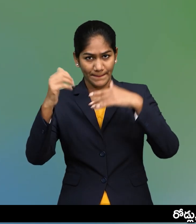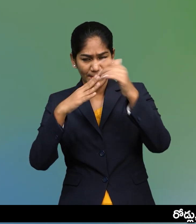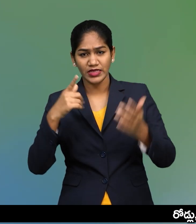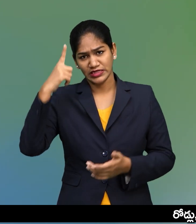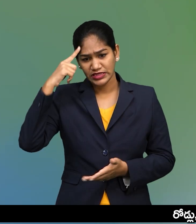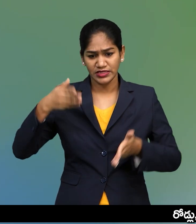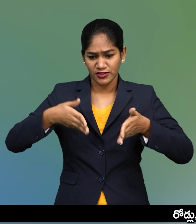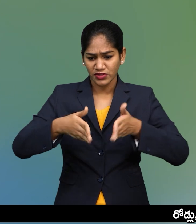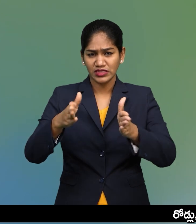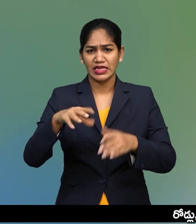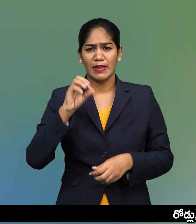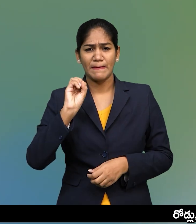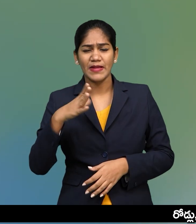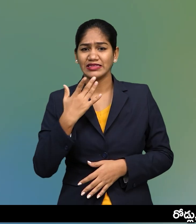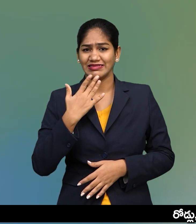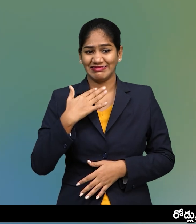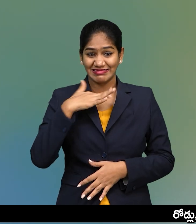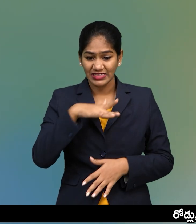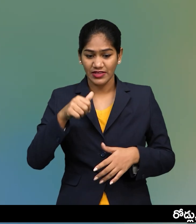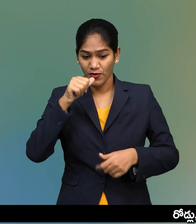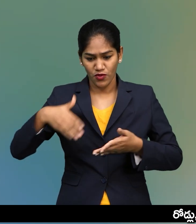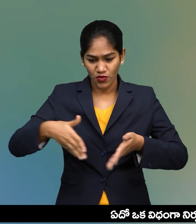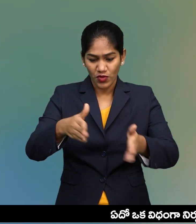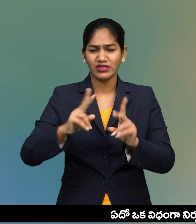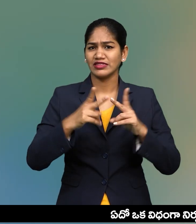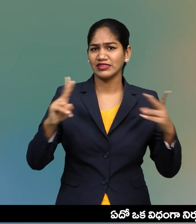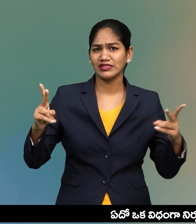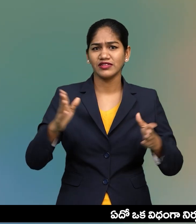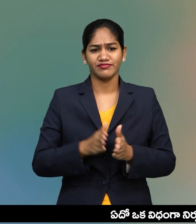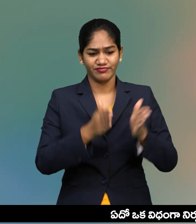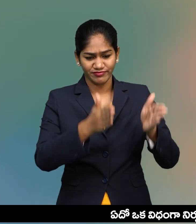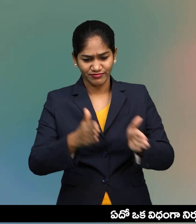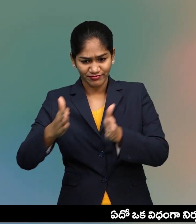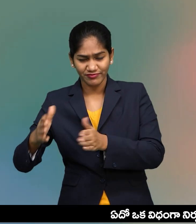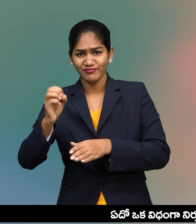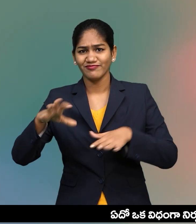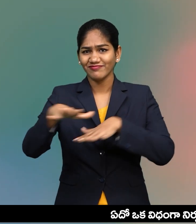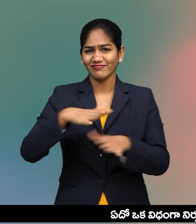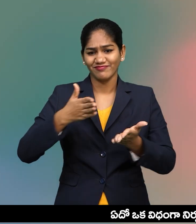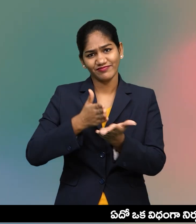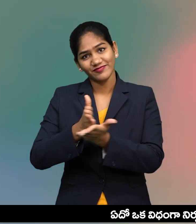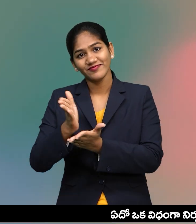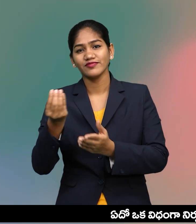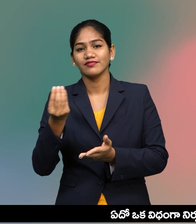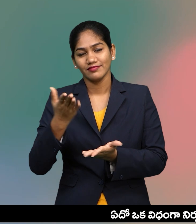రోడ్లు, కాలువలు మొదలైనవి ఏదో ఒక విధంగా నిర్వహించబడిందని మీరు